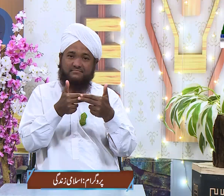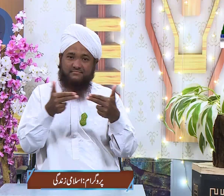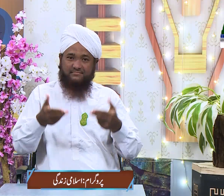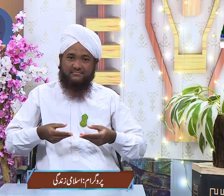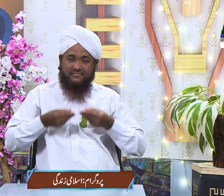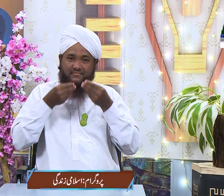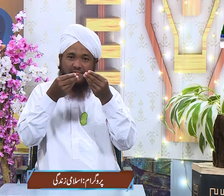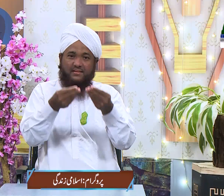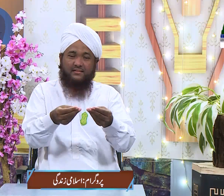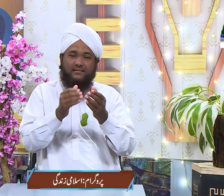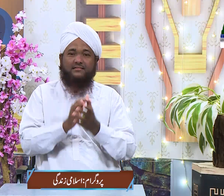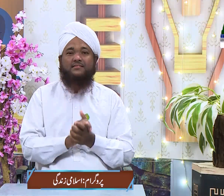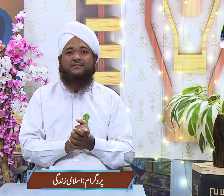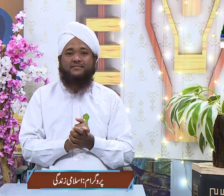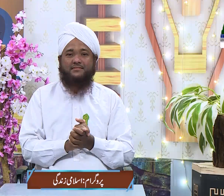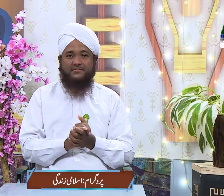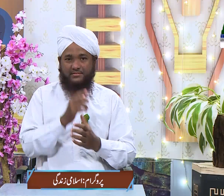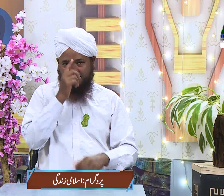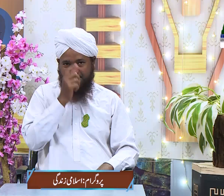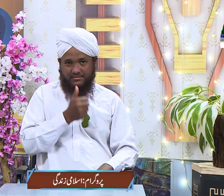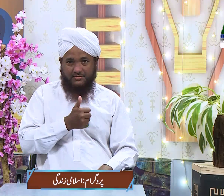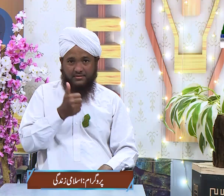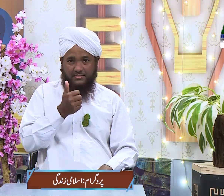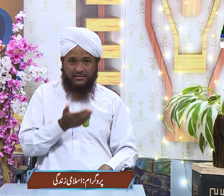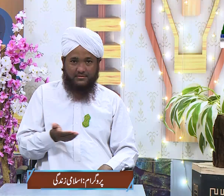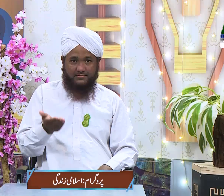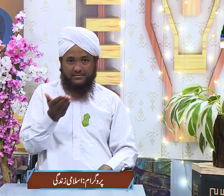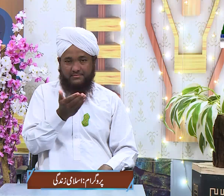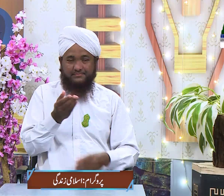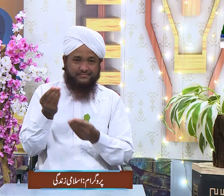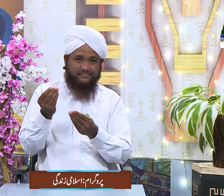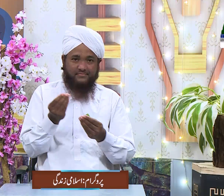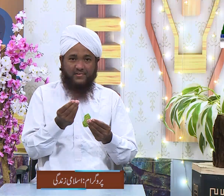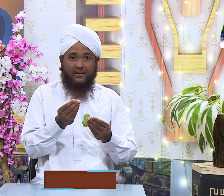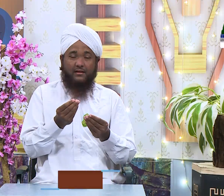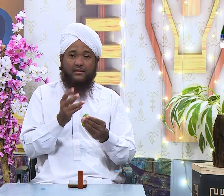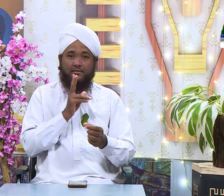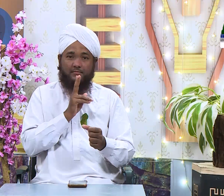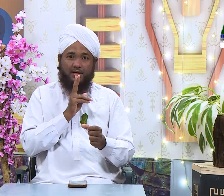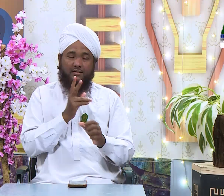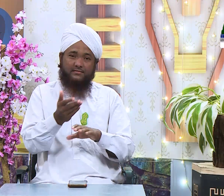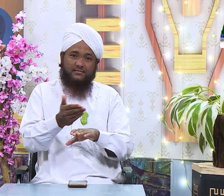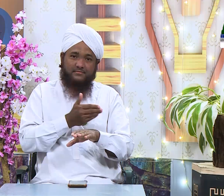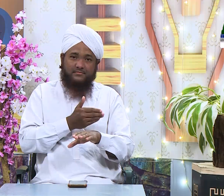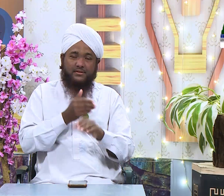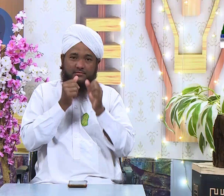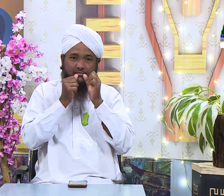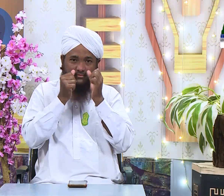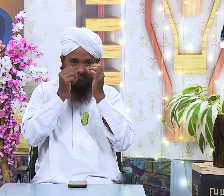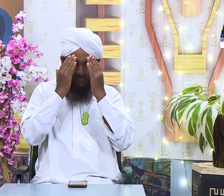متعلق واقعات بیان فرمائیں گے۔ آئیے ہم گفتگو سے پہلے درود پاک کی فضیلت سنتے ہیں۔ نبی کریم صلی